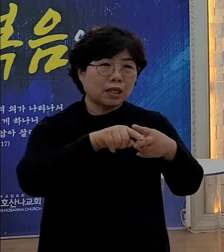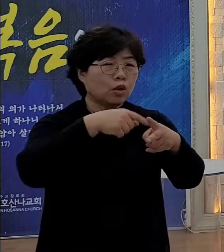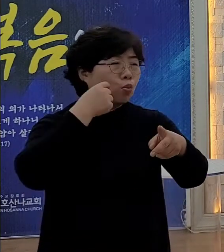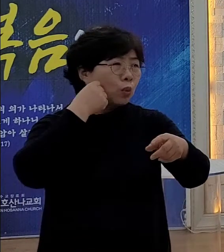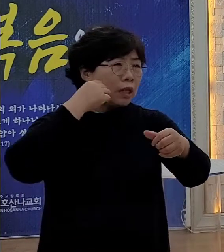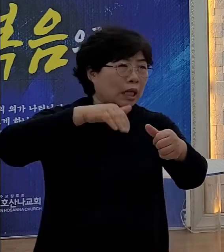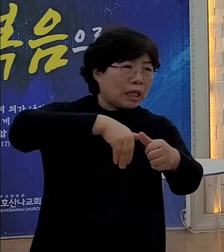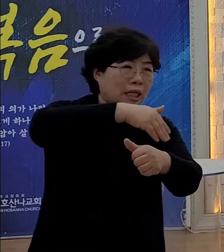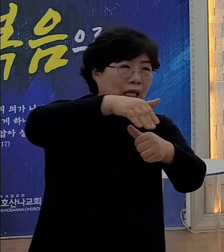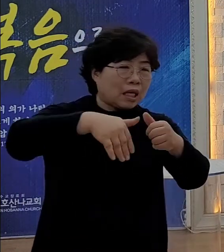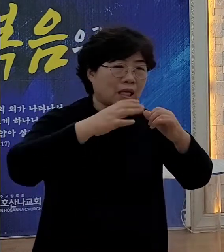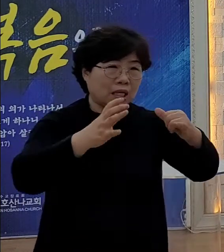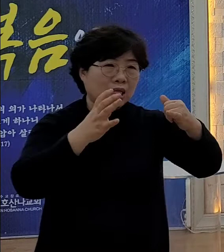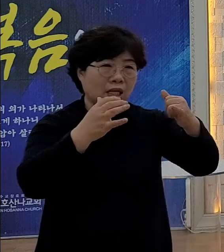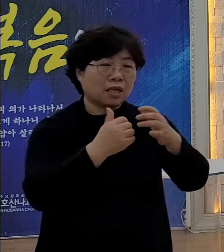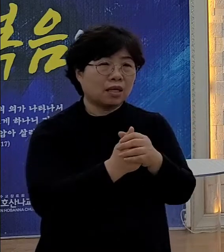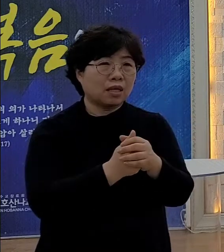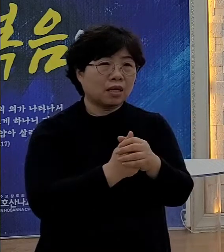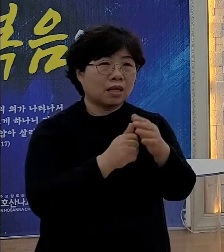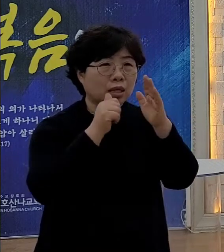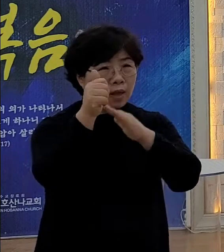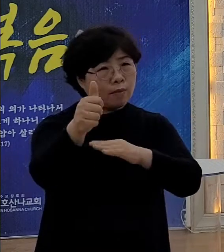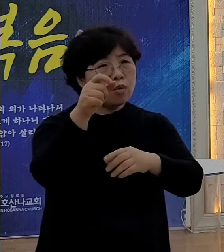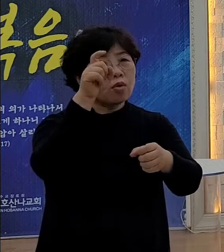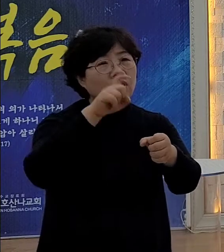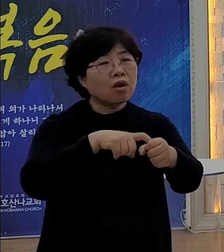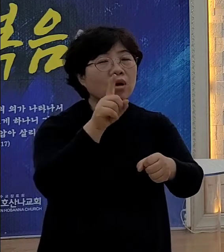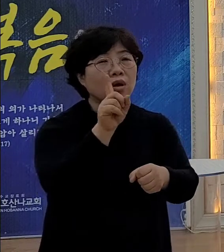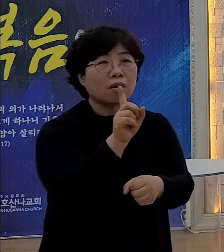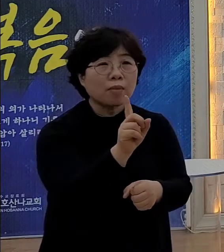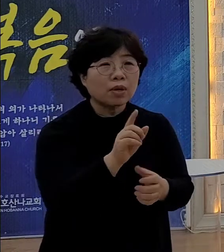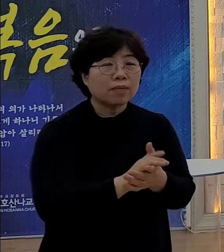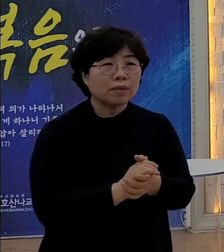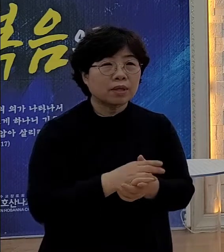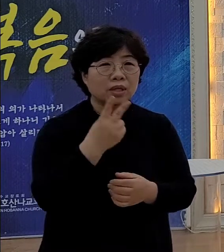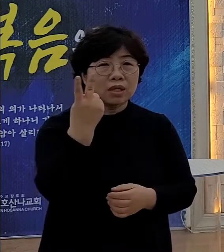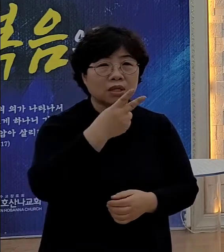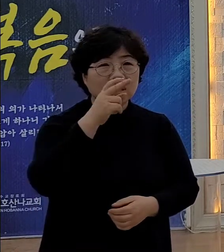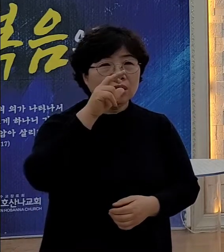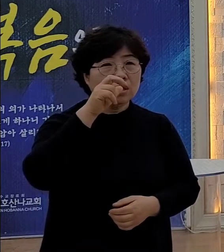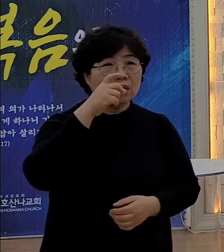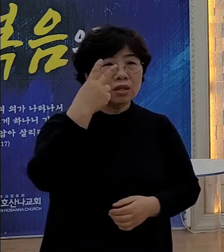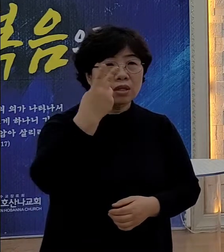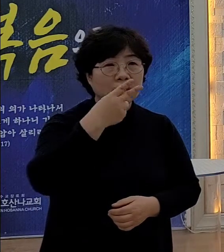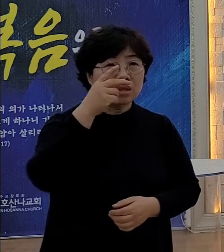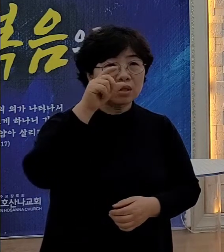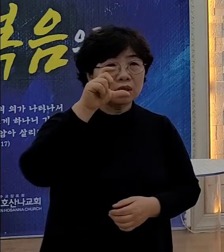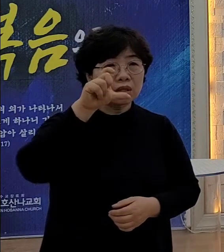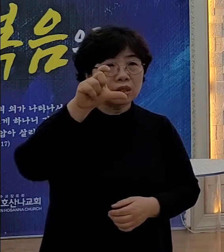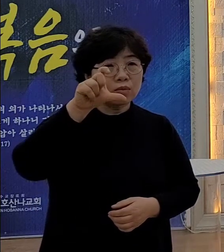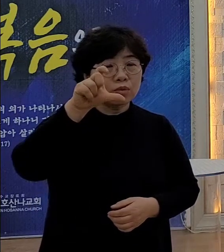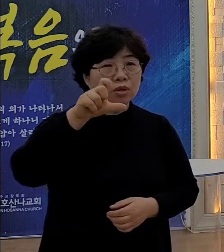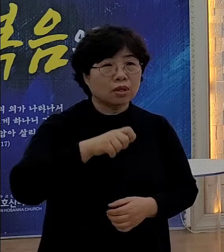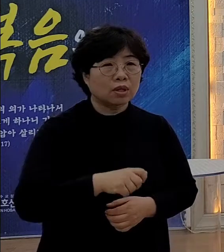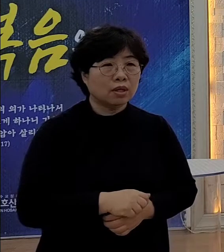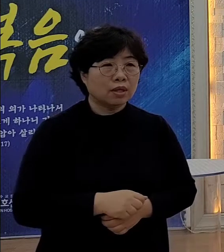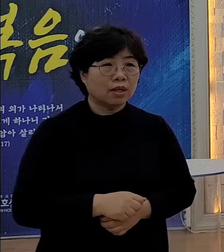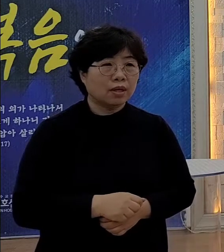사회가 되었는데 가장 대표적인 요지경이 얼마 전에 2015년에 있었던